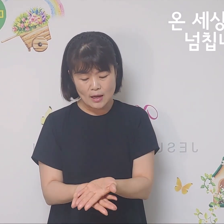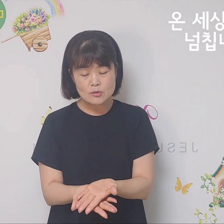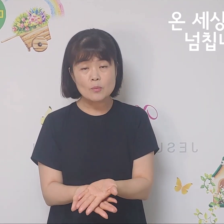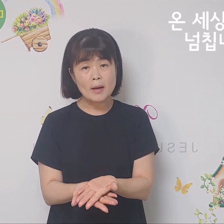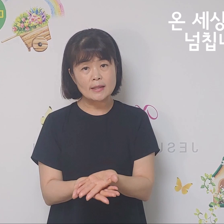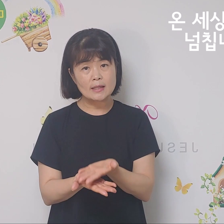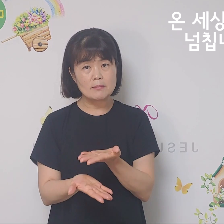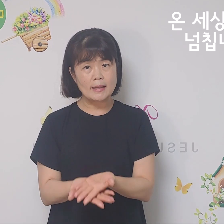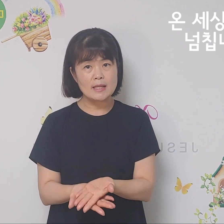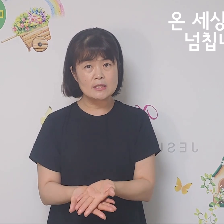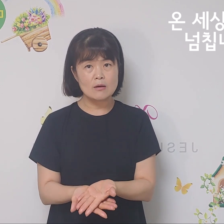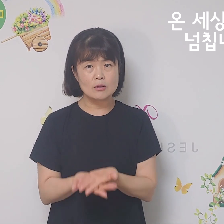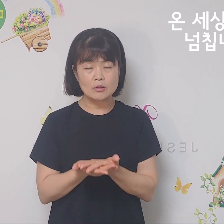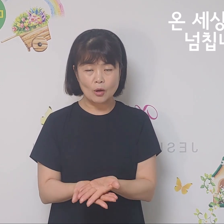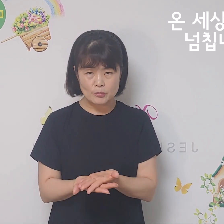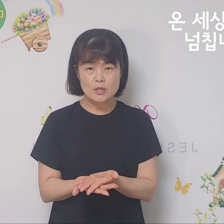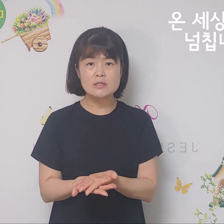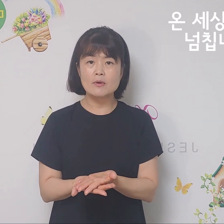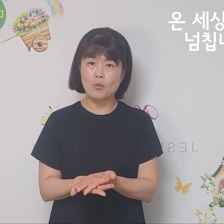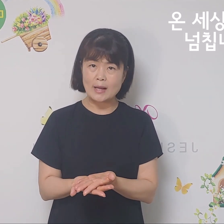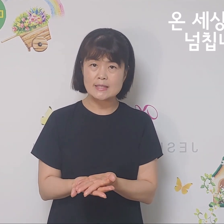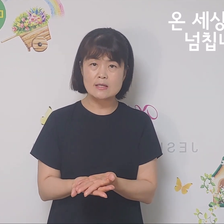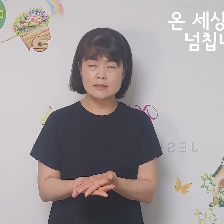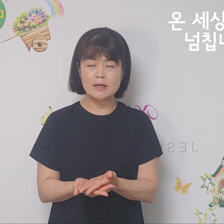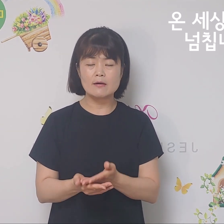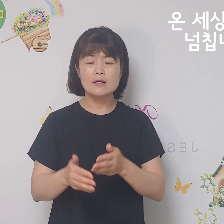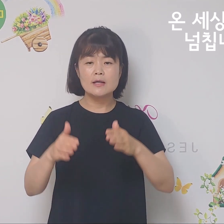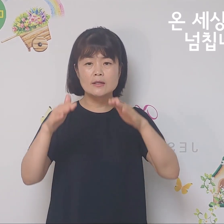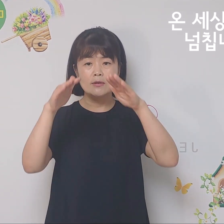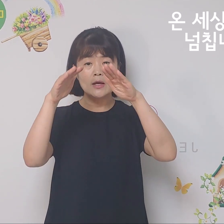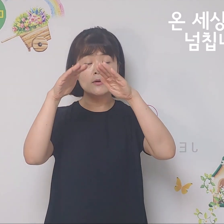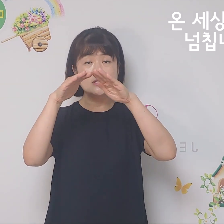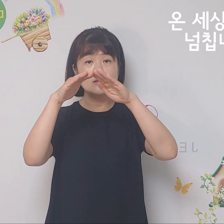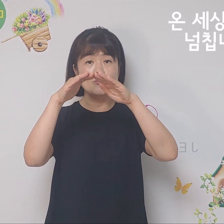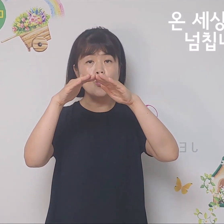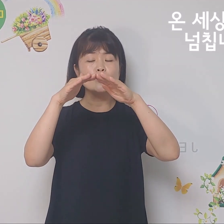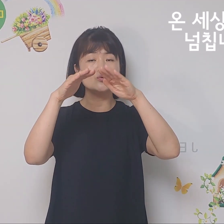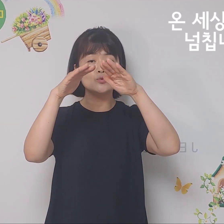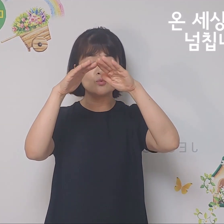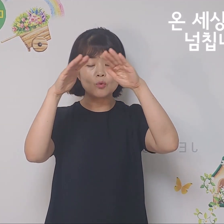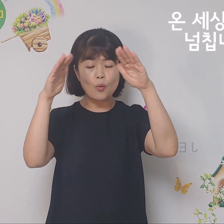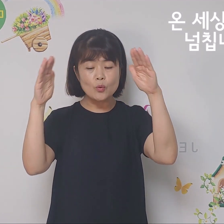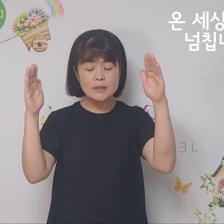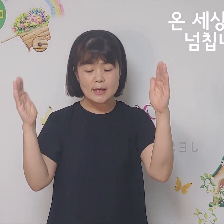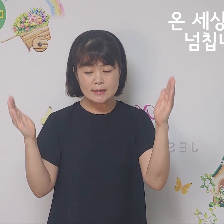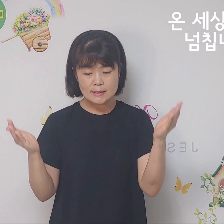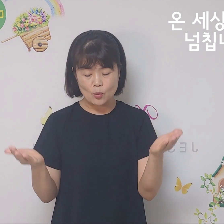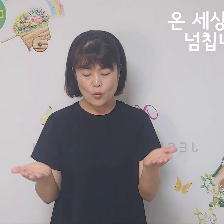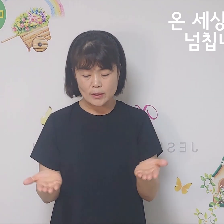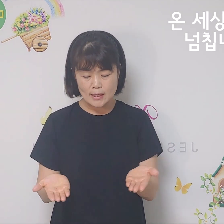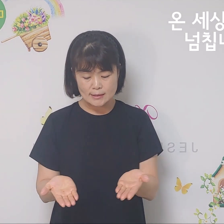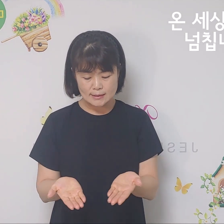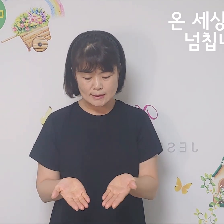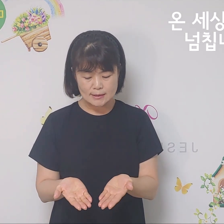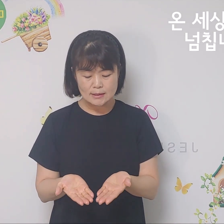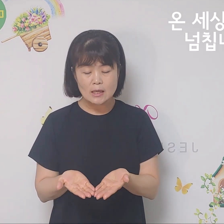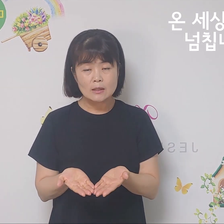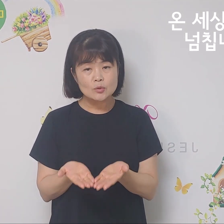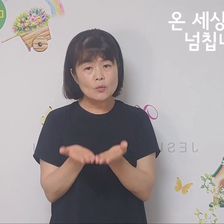손바닥과 손바닥이 만나서 겹쳐지면 완전이에요. 그런데 여기서는 모두 올이란 뜻은